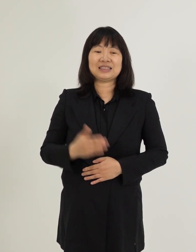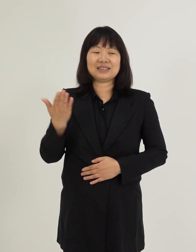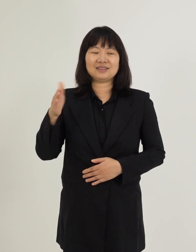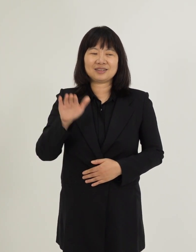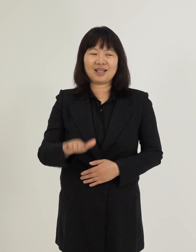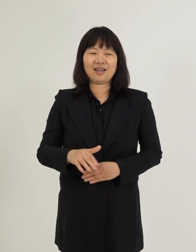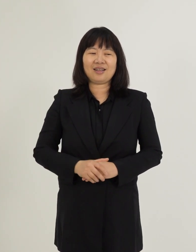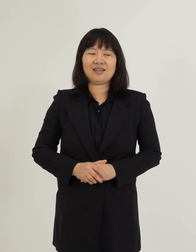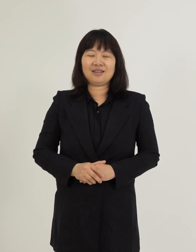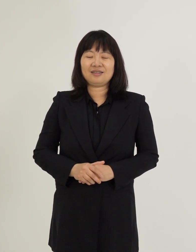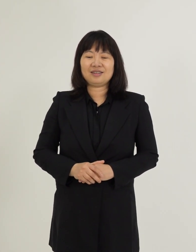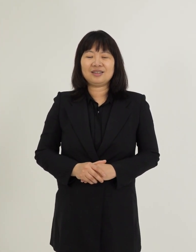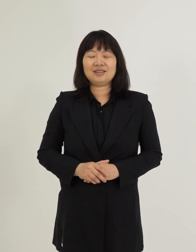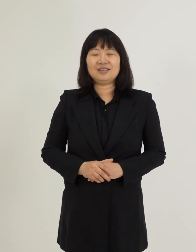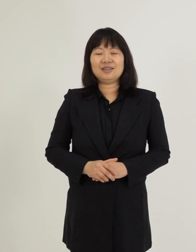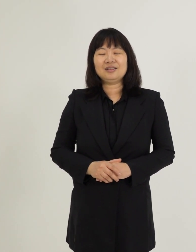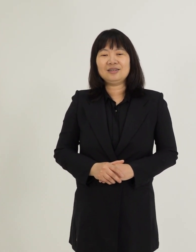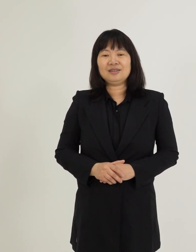그런데